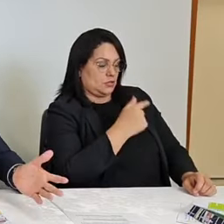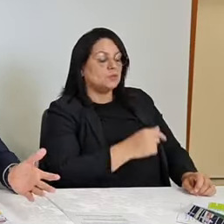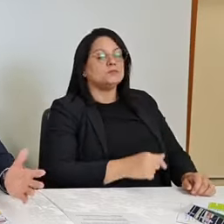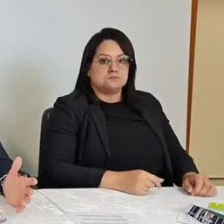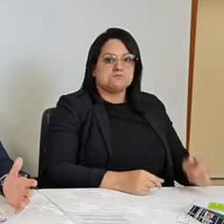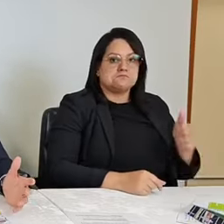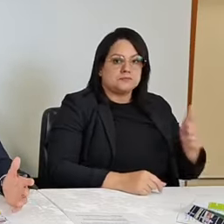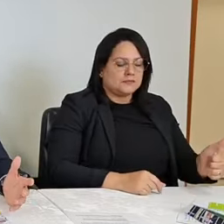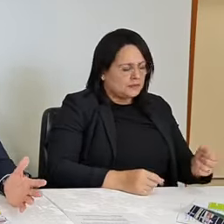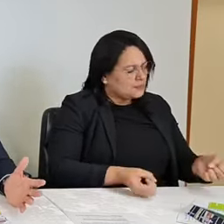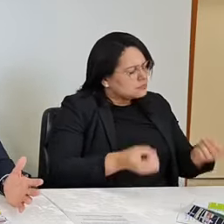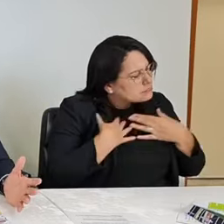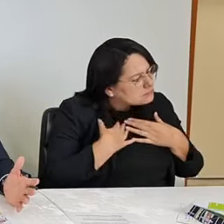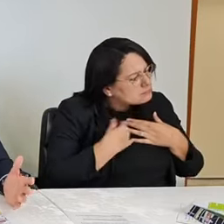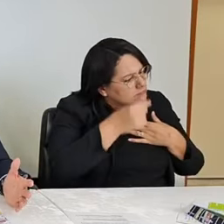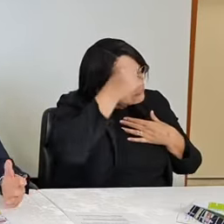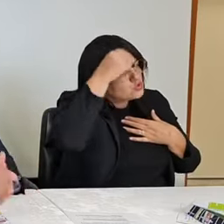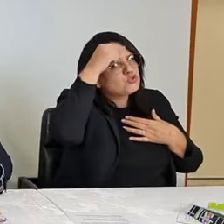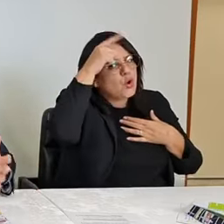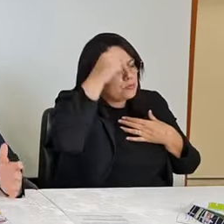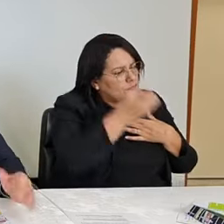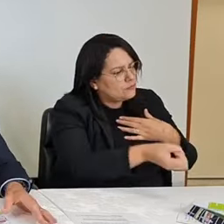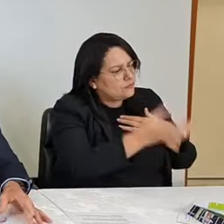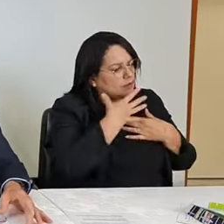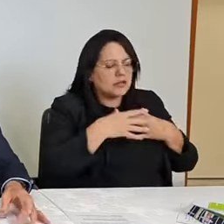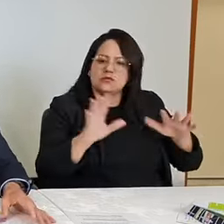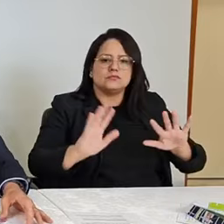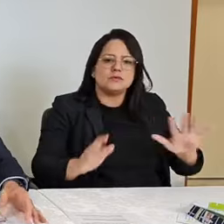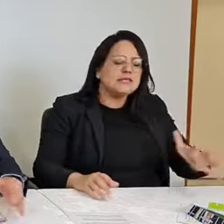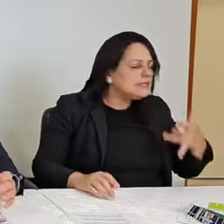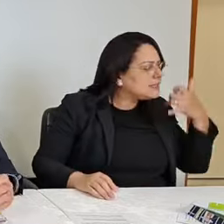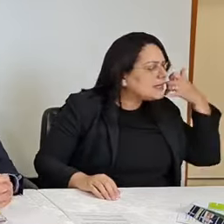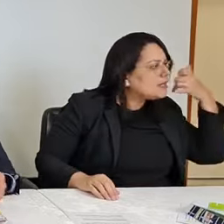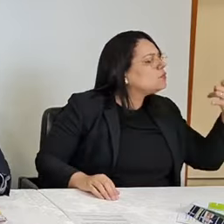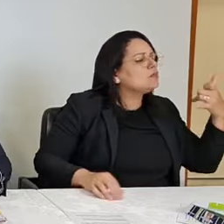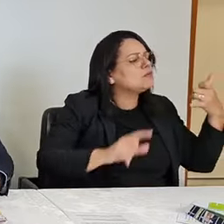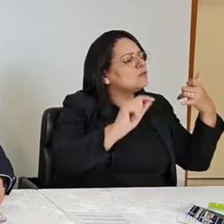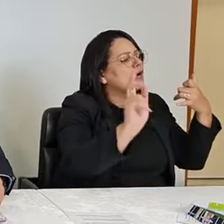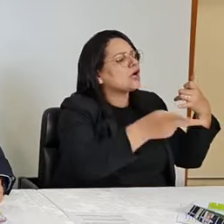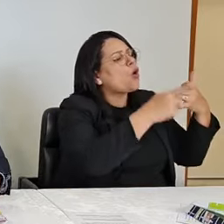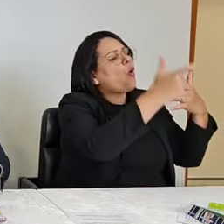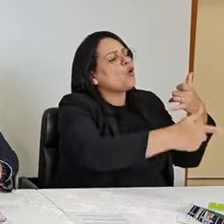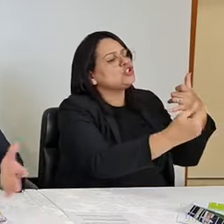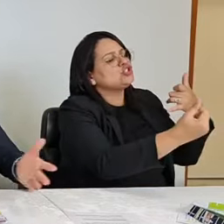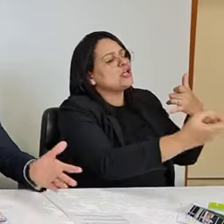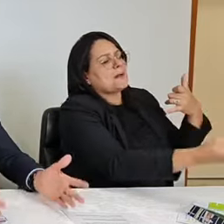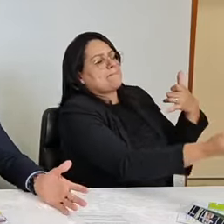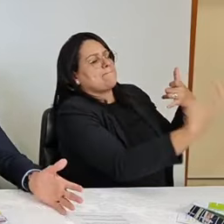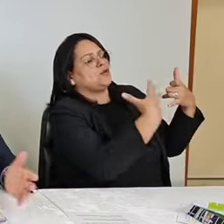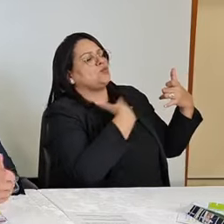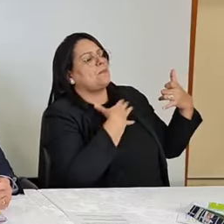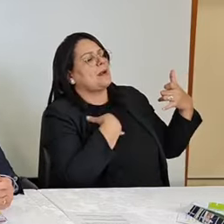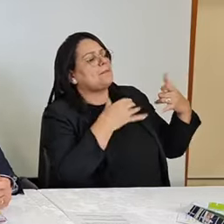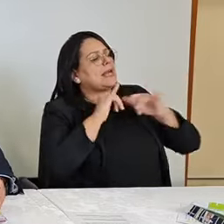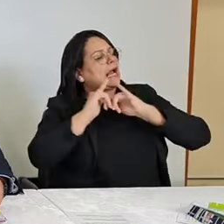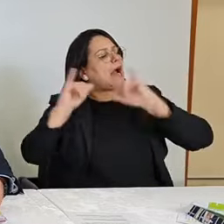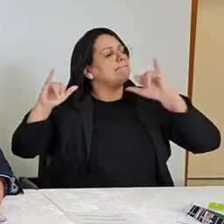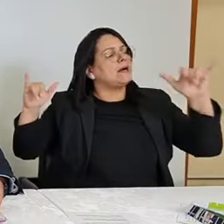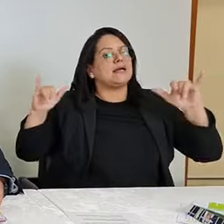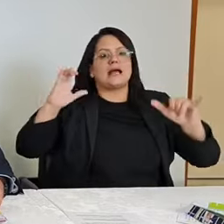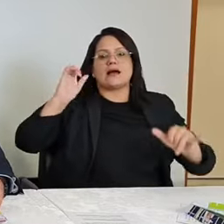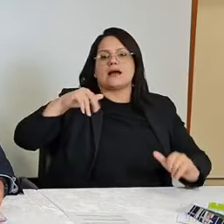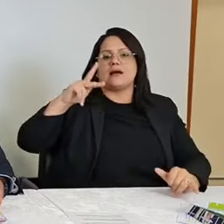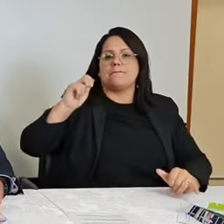quando tomei a notícia, eu liguei para o gabinete em Brasília perguntando qual a origem desse dinheiro da minha conta de campanha. Era